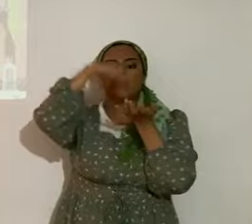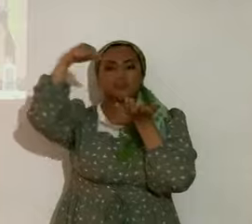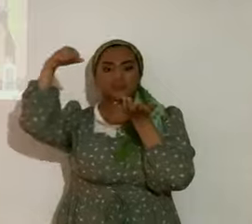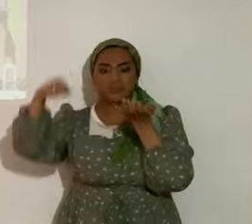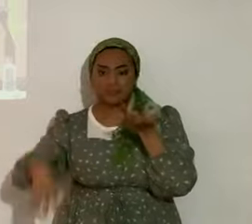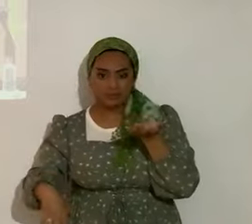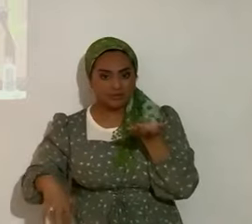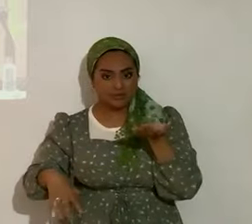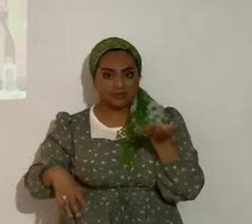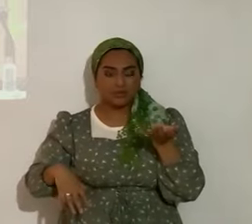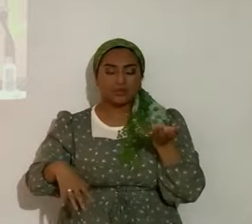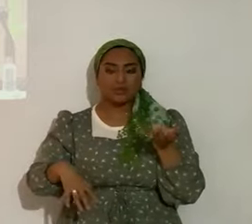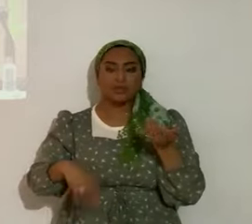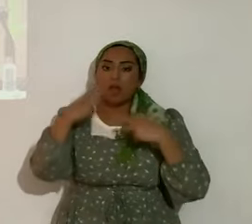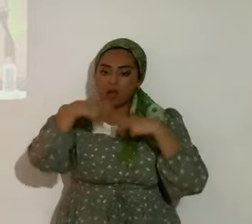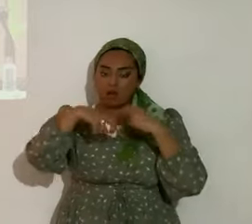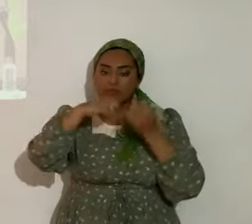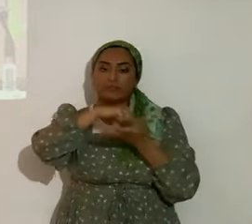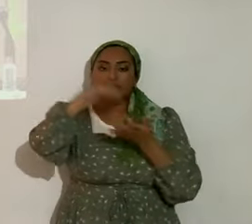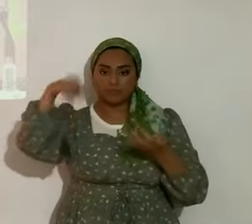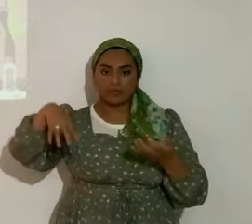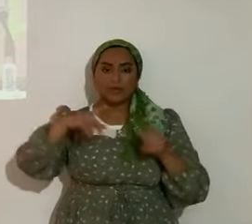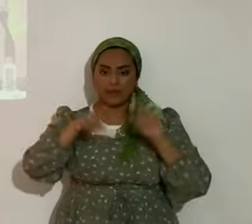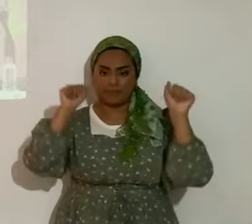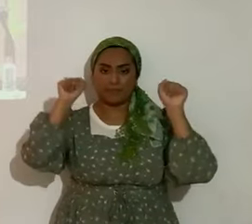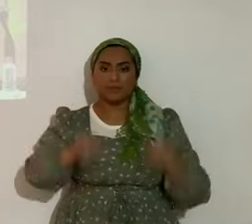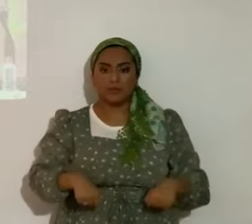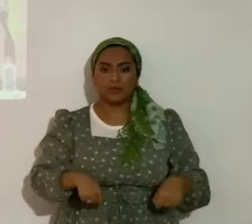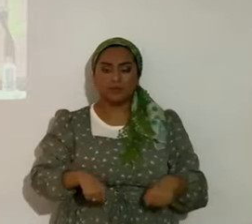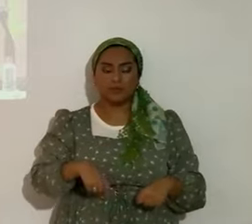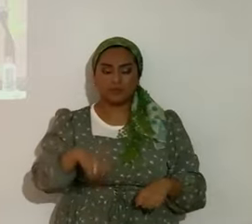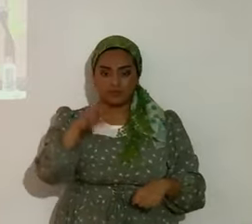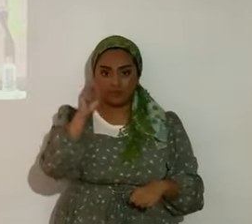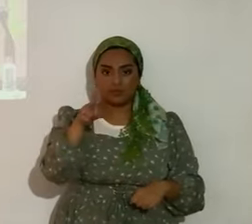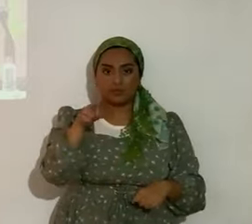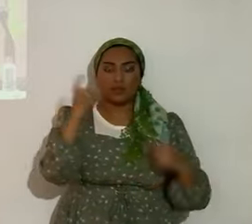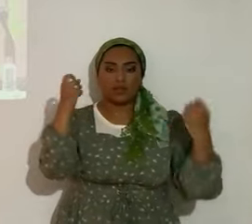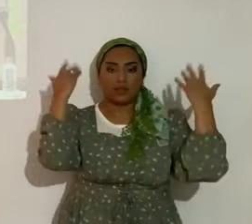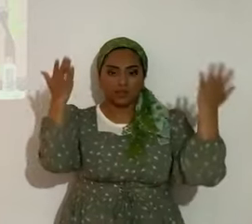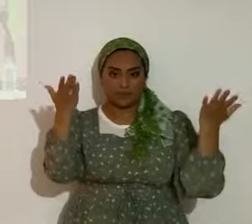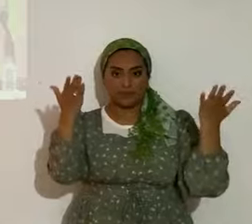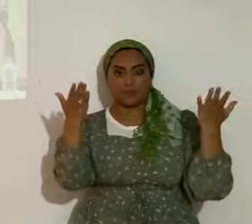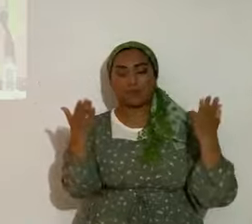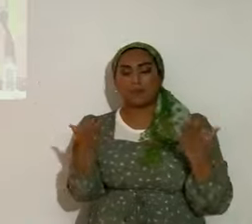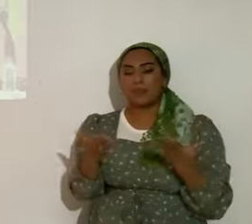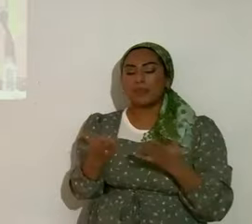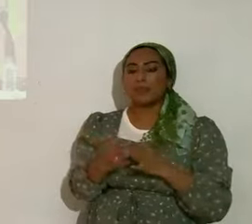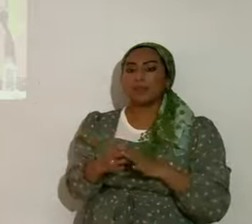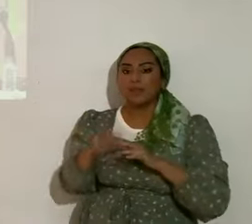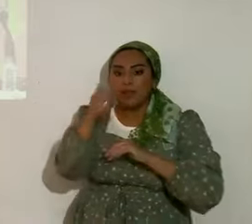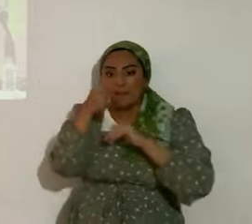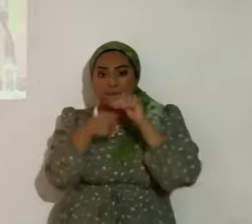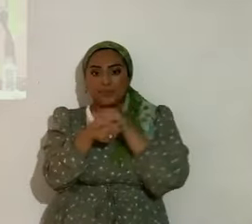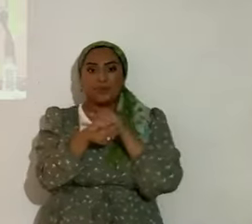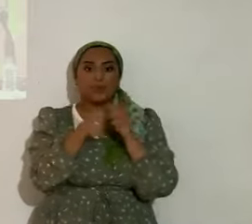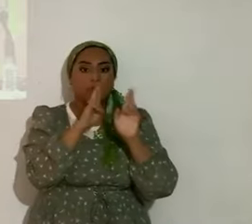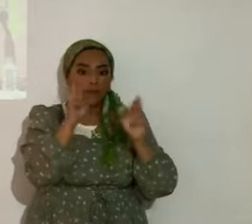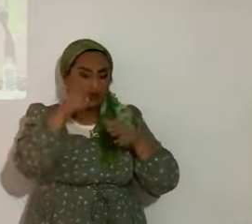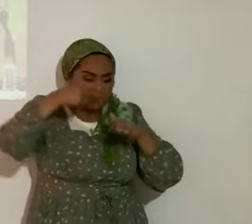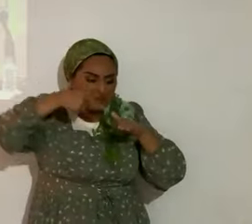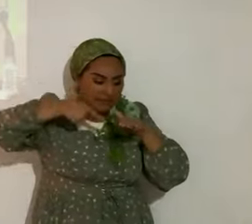mas no imposibles. ¿De acuerdo? ¿Aleluya? Bueno, entonces eso ponlo como atrincherado, cuando ya